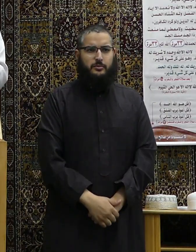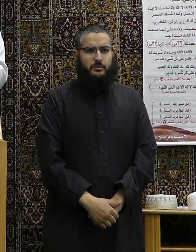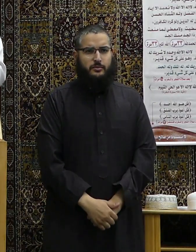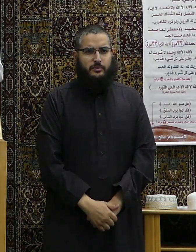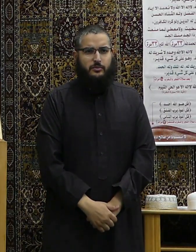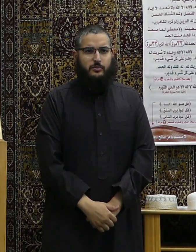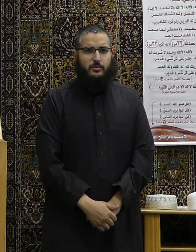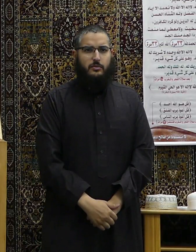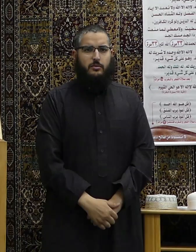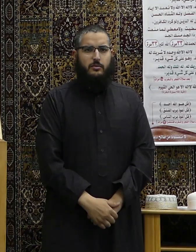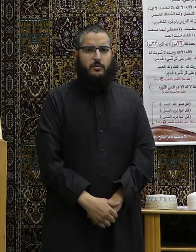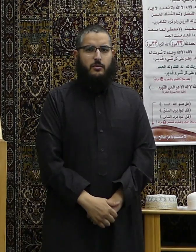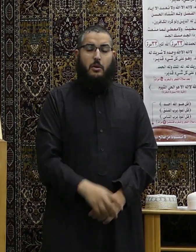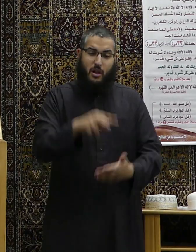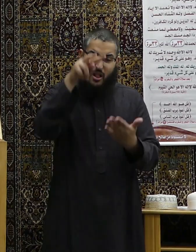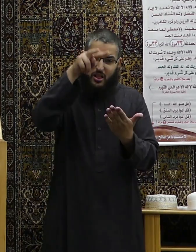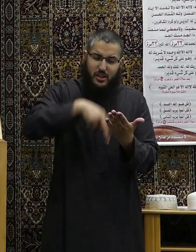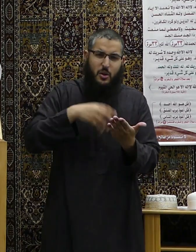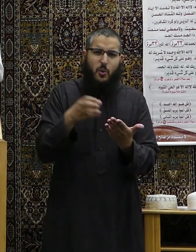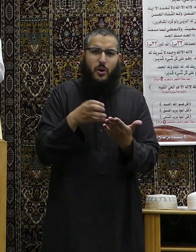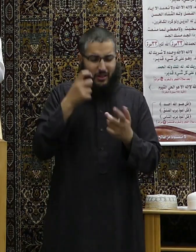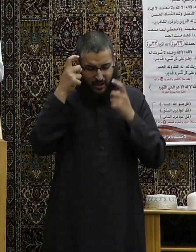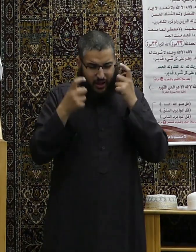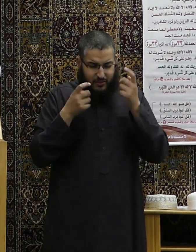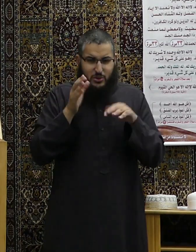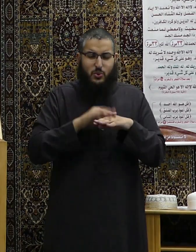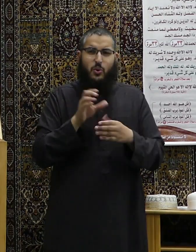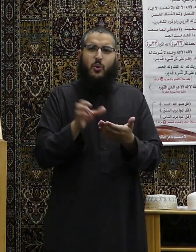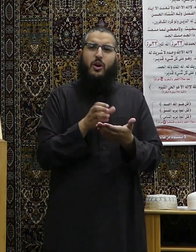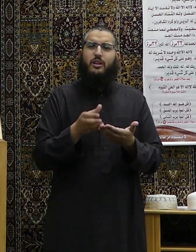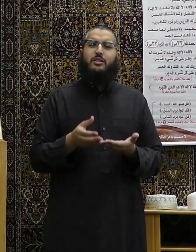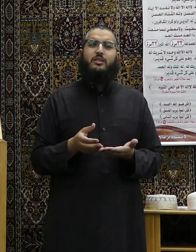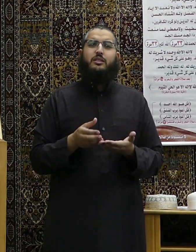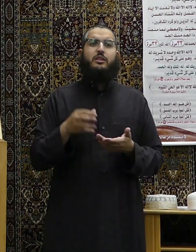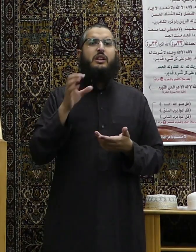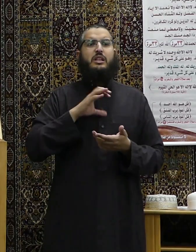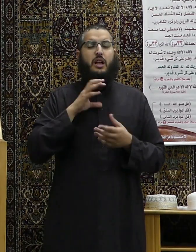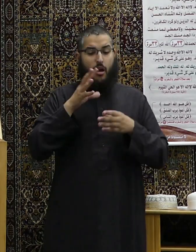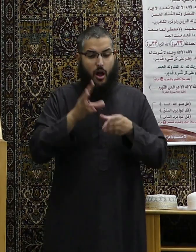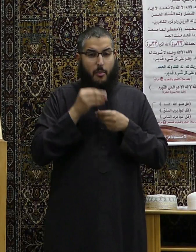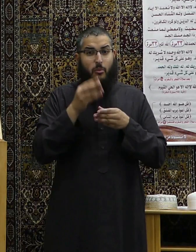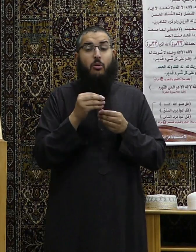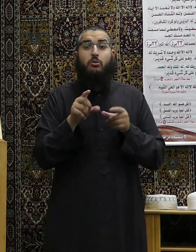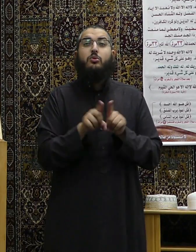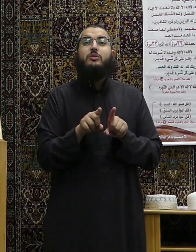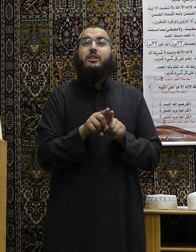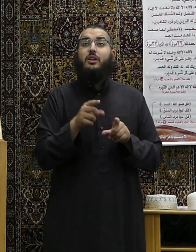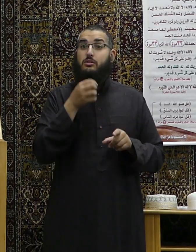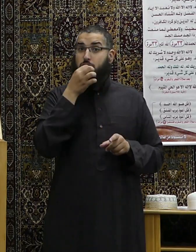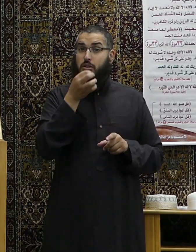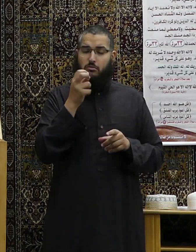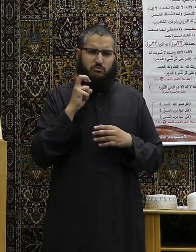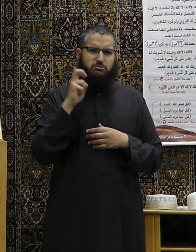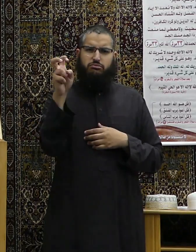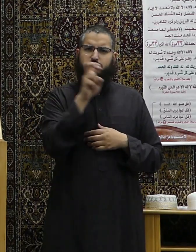Profitons en lisant le Coran, en le méditant, en essayant de l'apprendre, également en allant